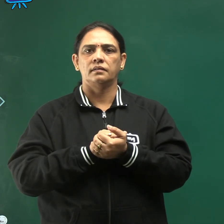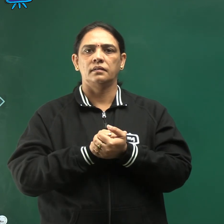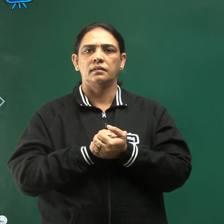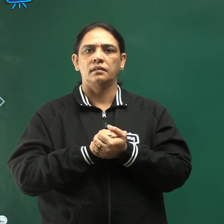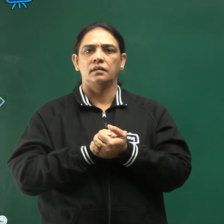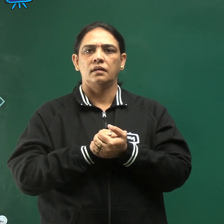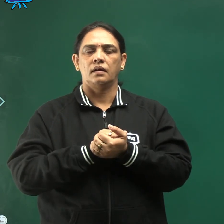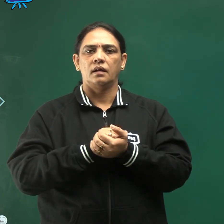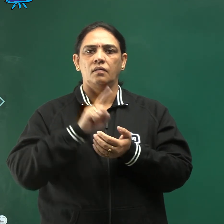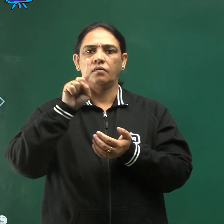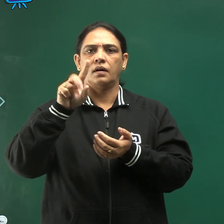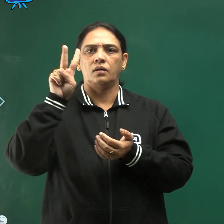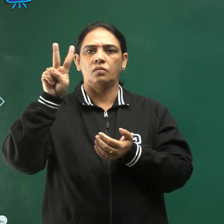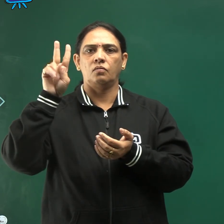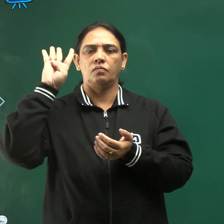124 गुणा 4